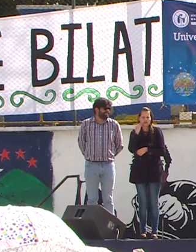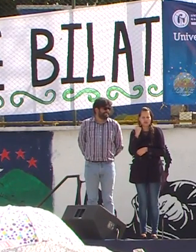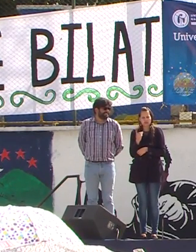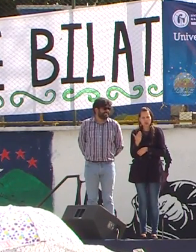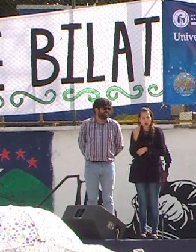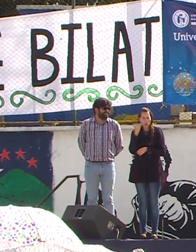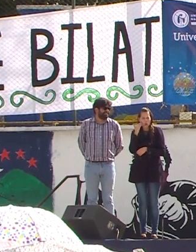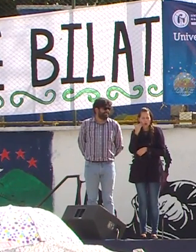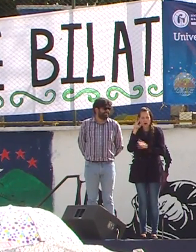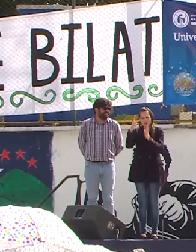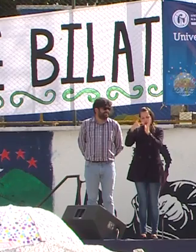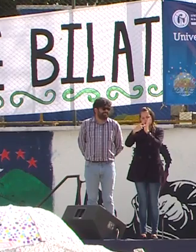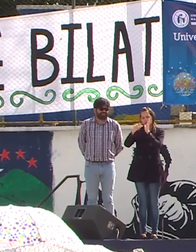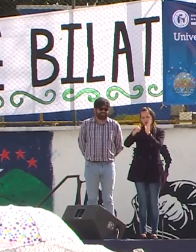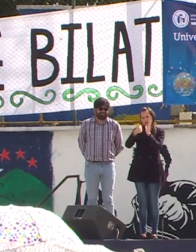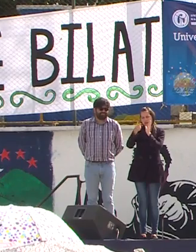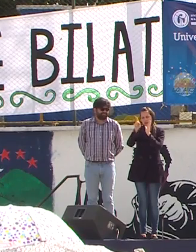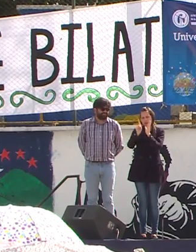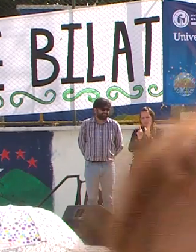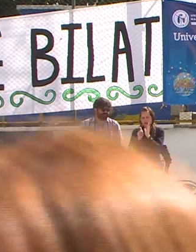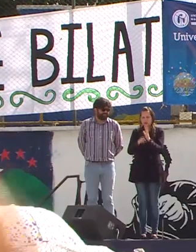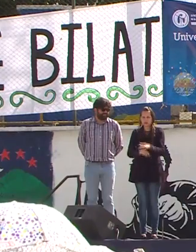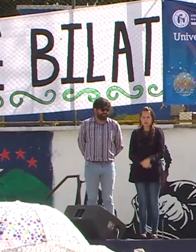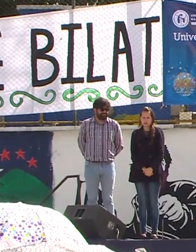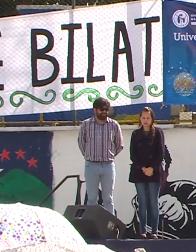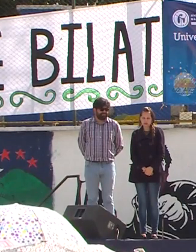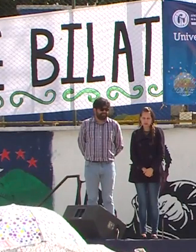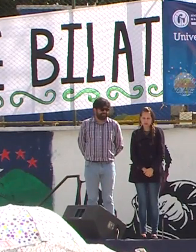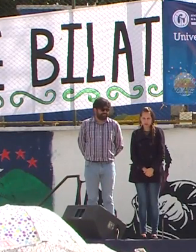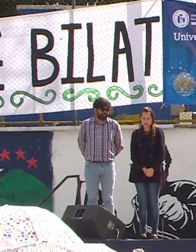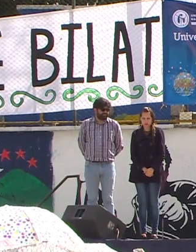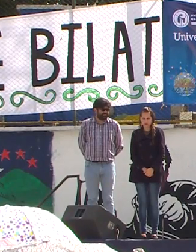de 2016.